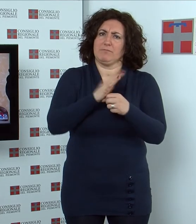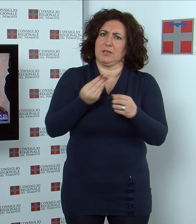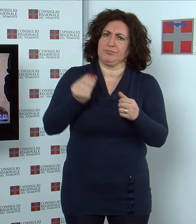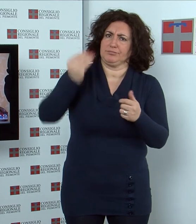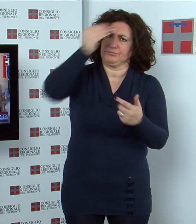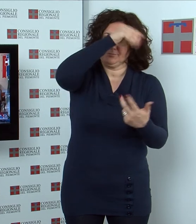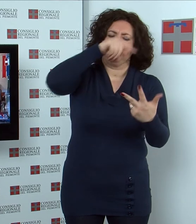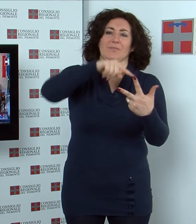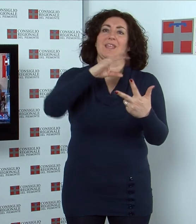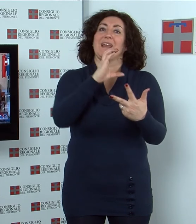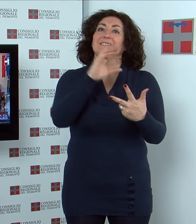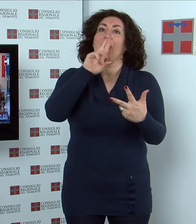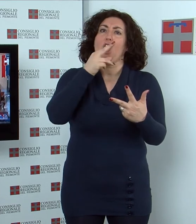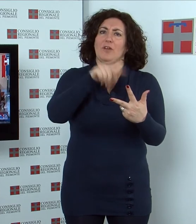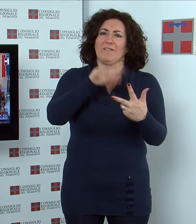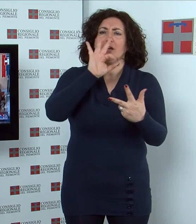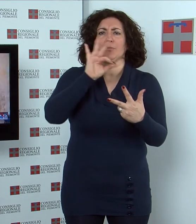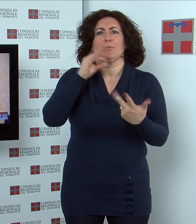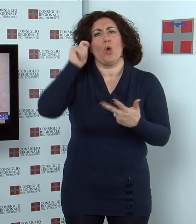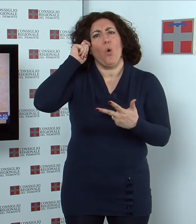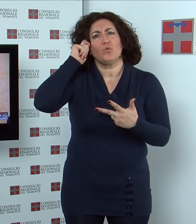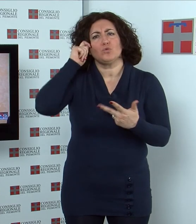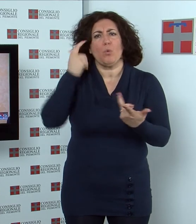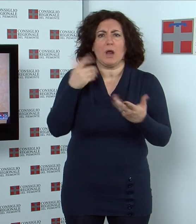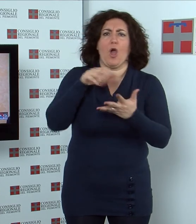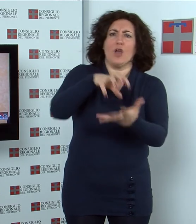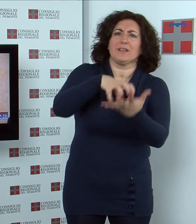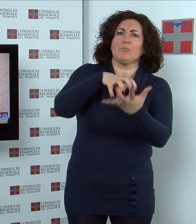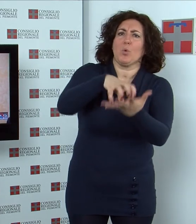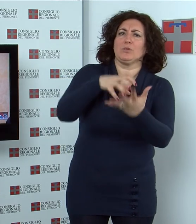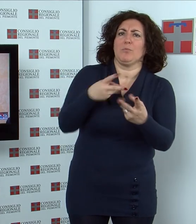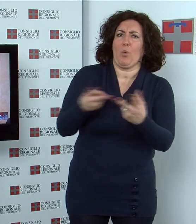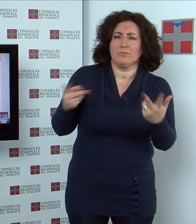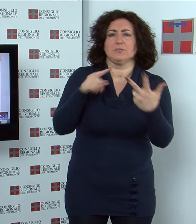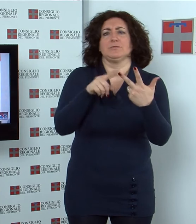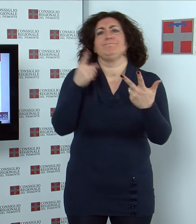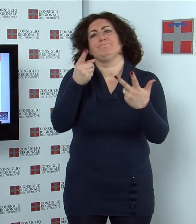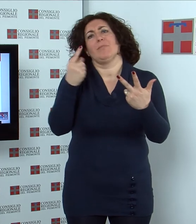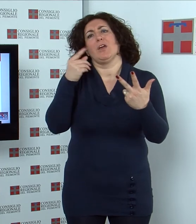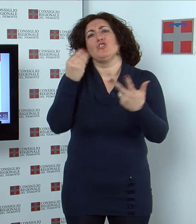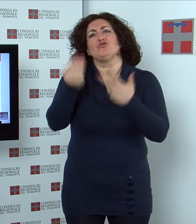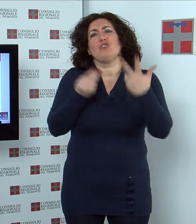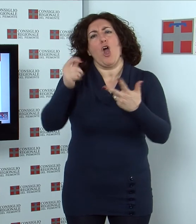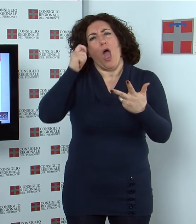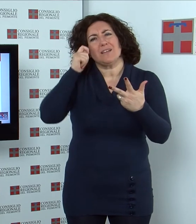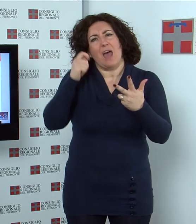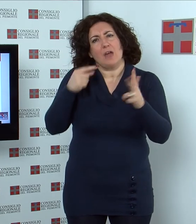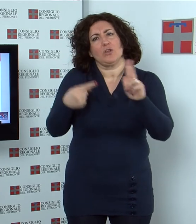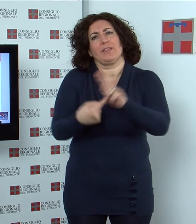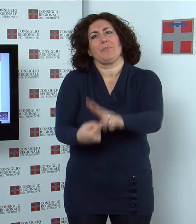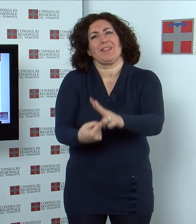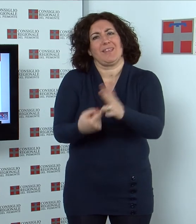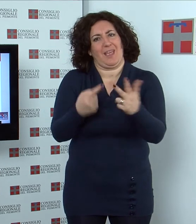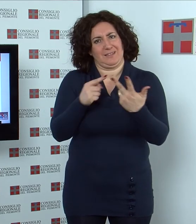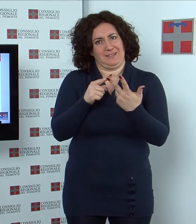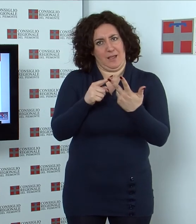contributi pubblici e la lotta contro l'usura e Marco Zuffranieri indaga le dipendenze da gioco. Il volume, edito da Celid, è